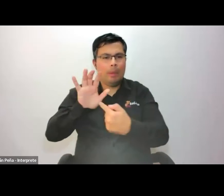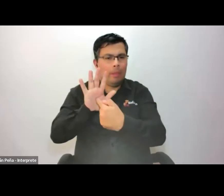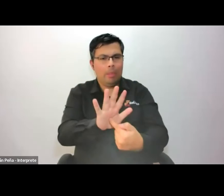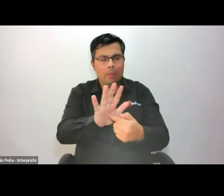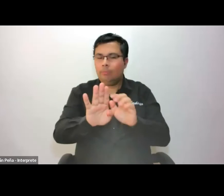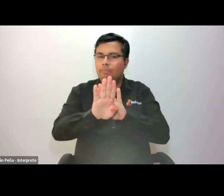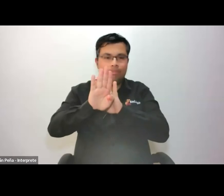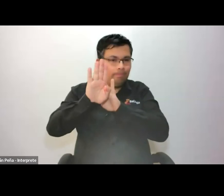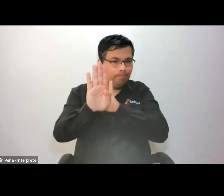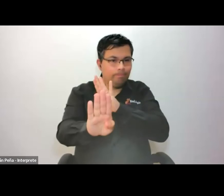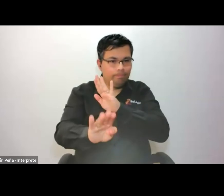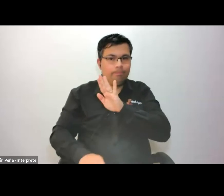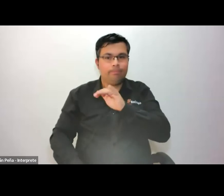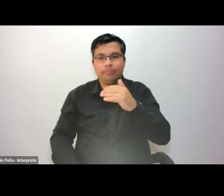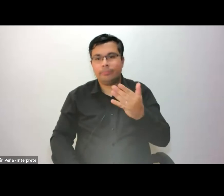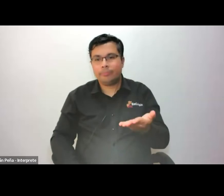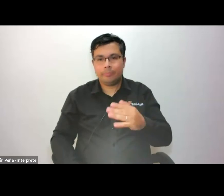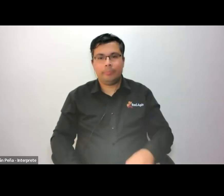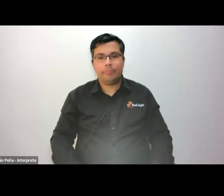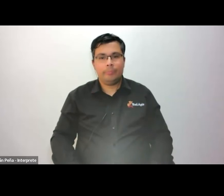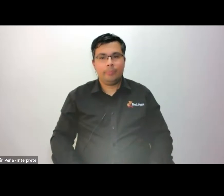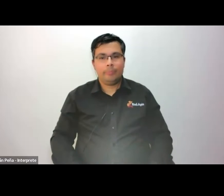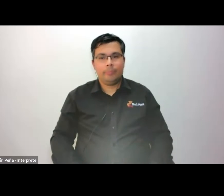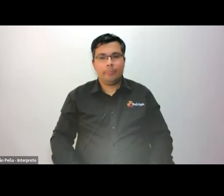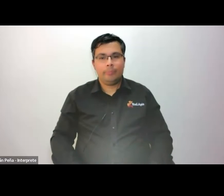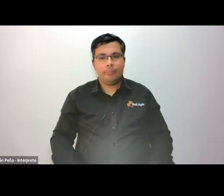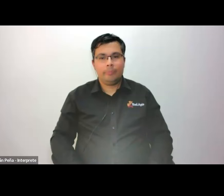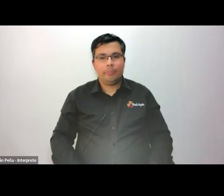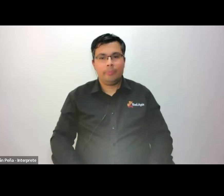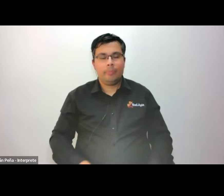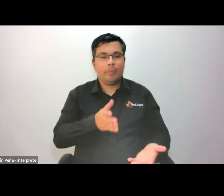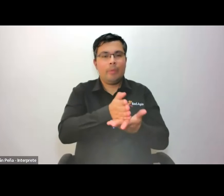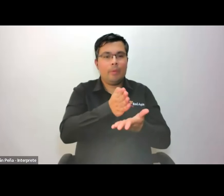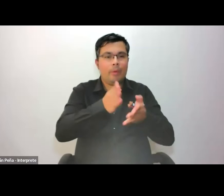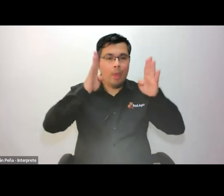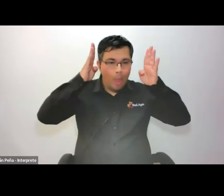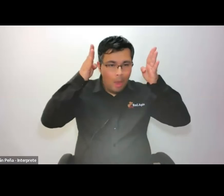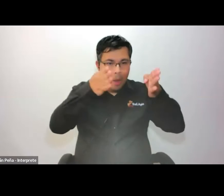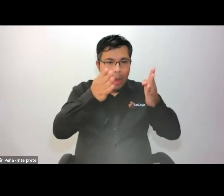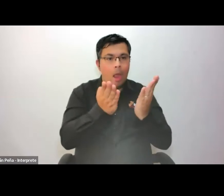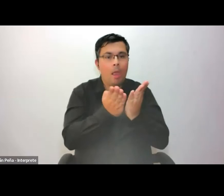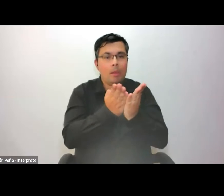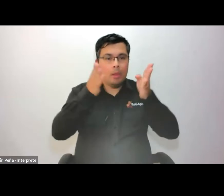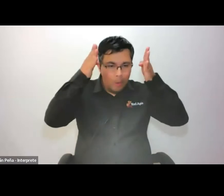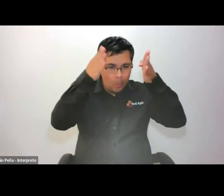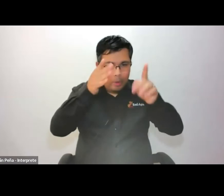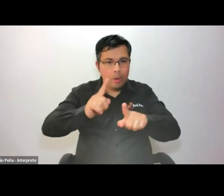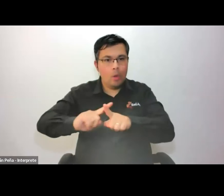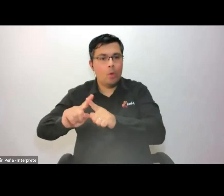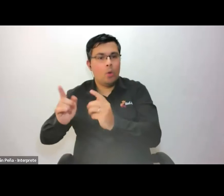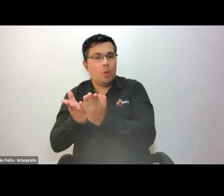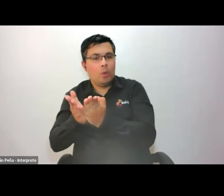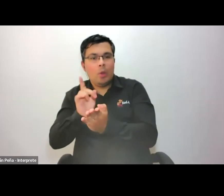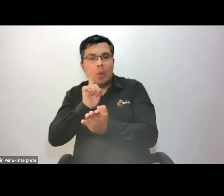educativo, el cual impide que tanto estudiantes autistas como otro tipo de estudiantes que tengan una condición o alguna